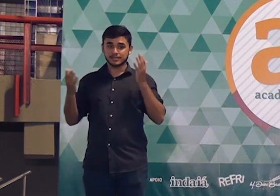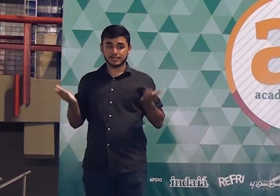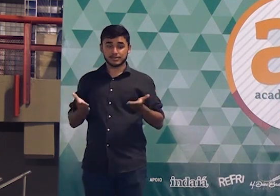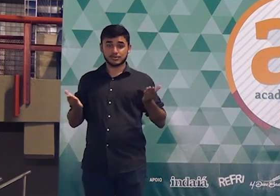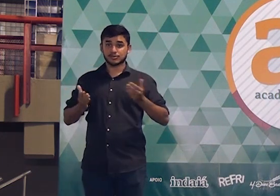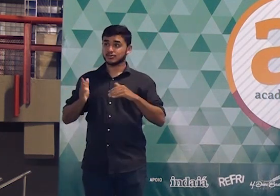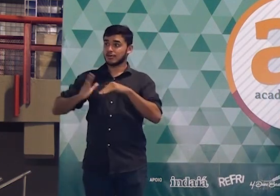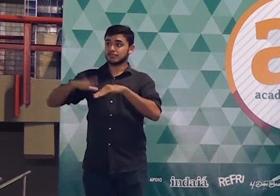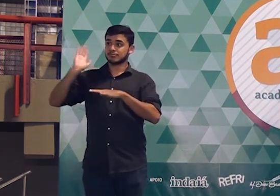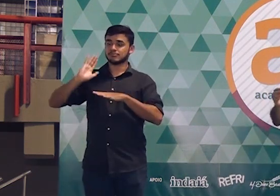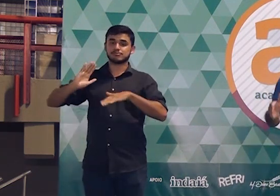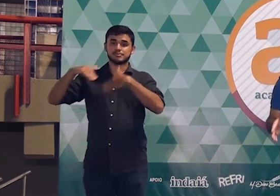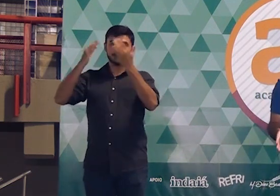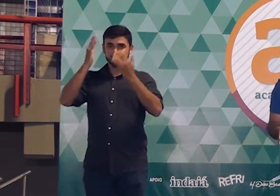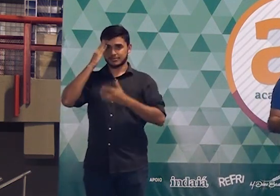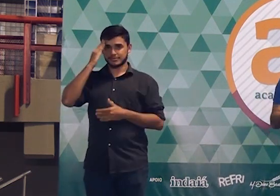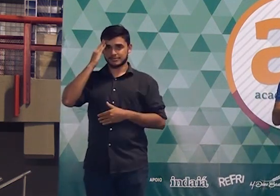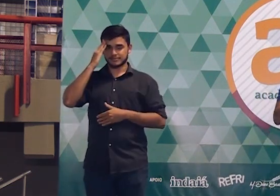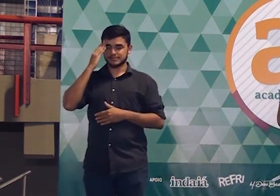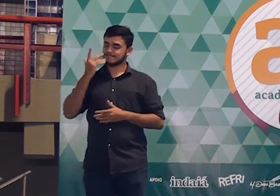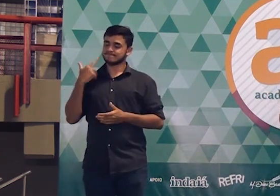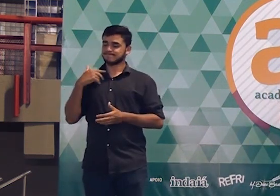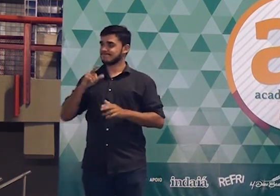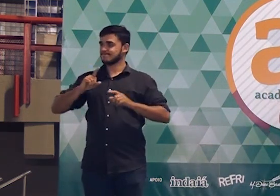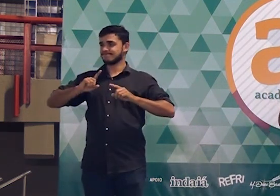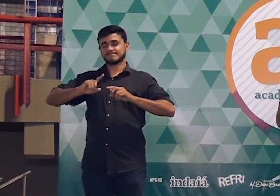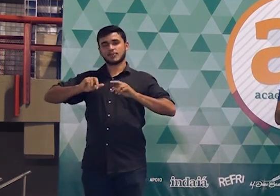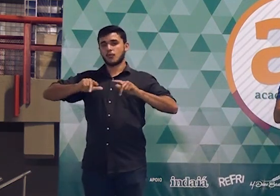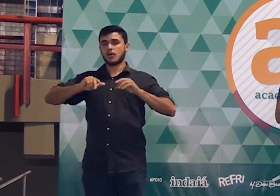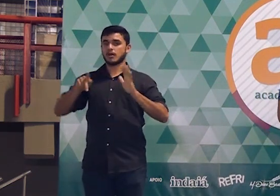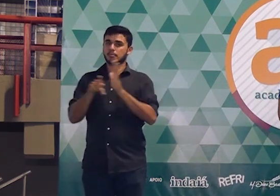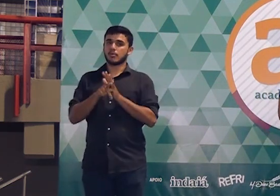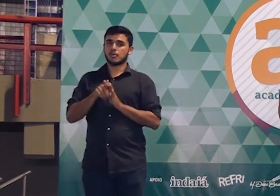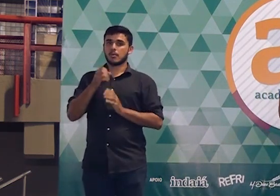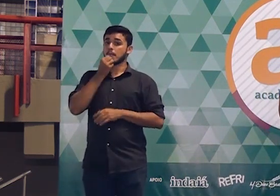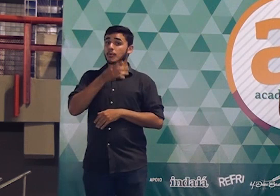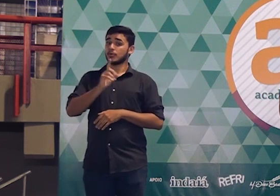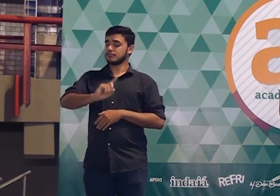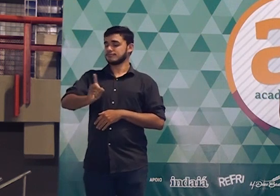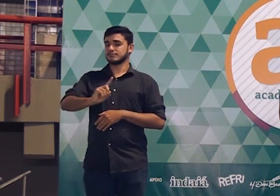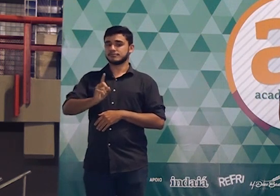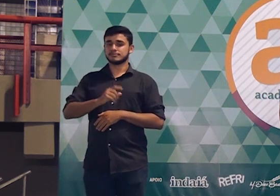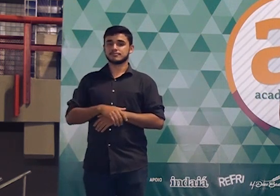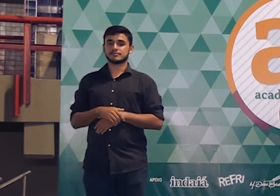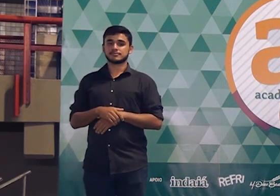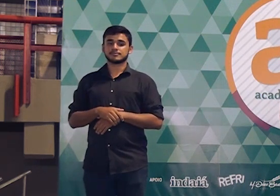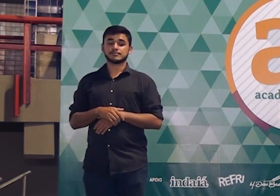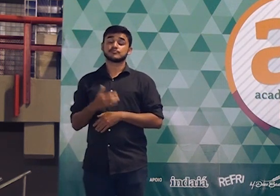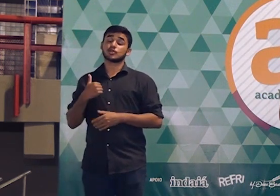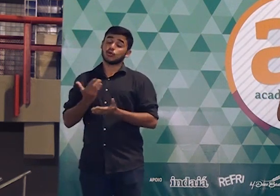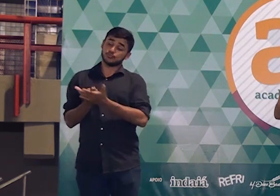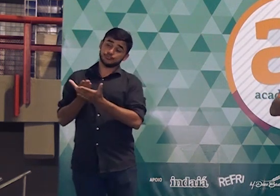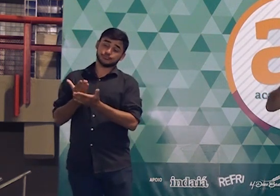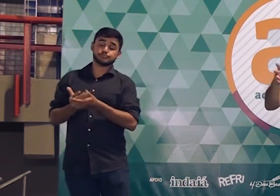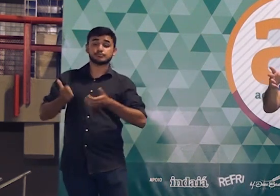alguma coisa. Isso é coisa do capeta, do capeta. Ó, um dia desse eu dando aula e falando